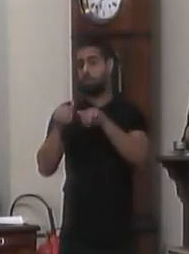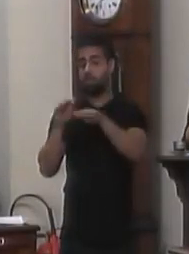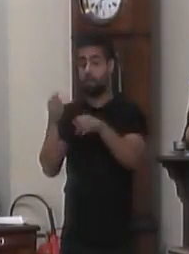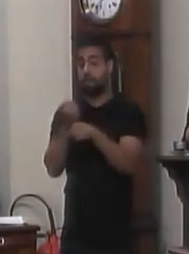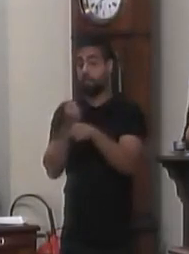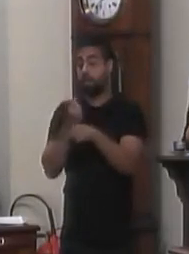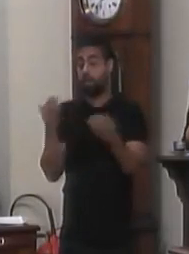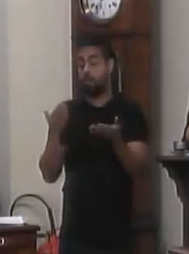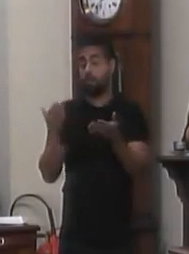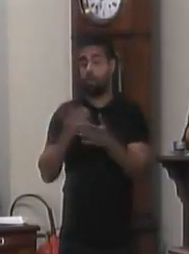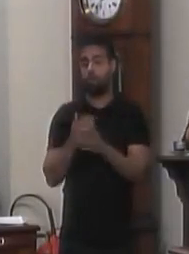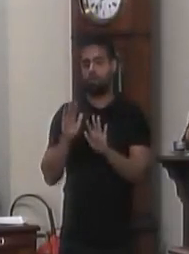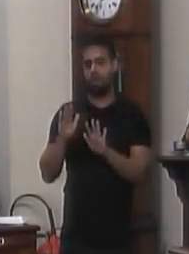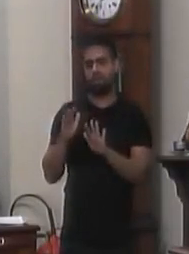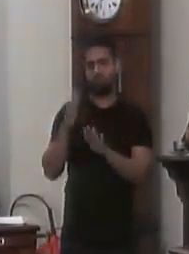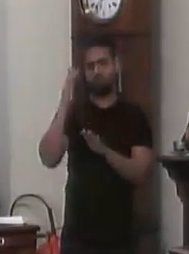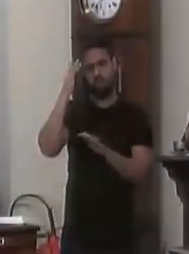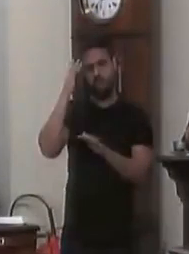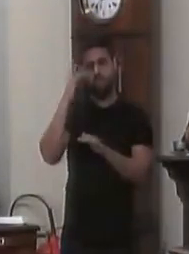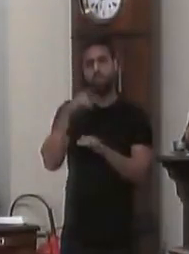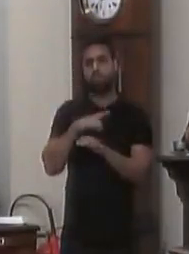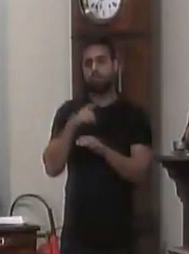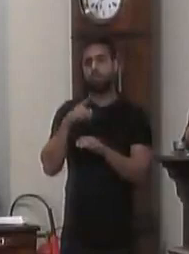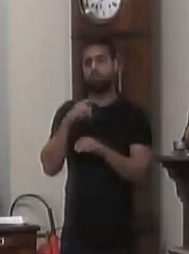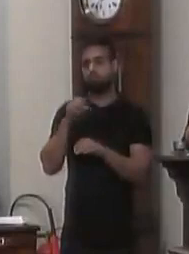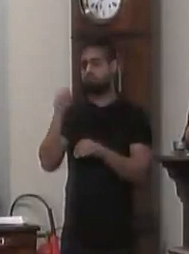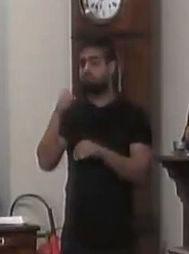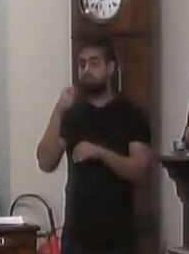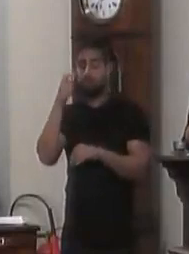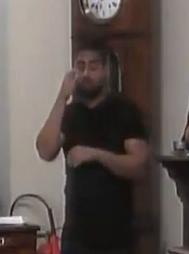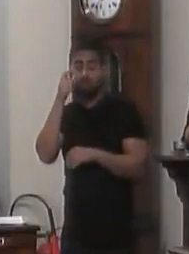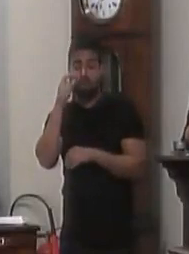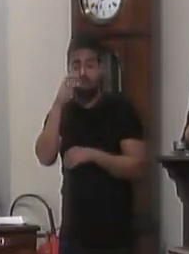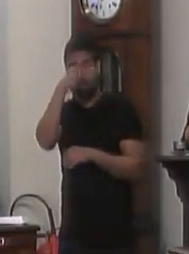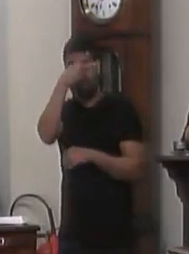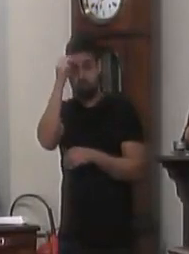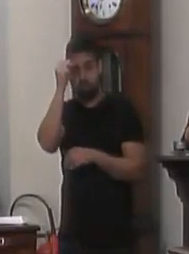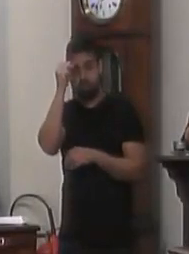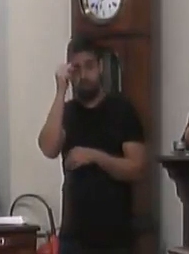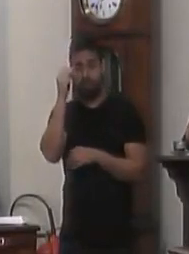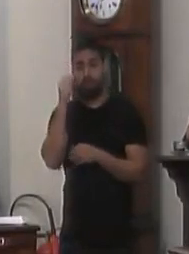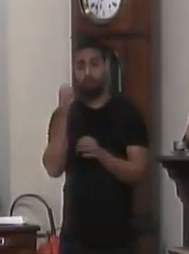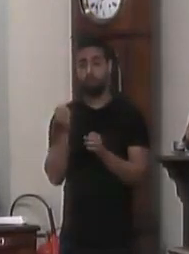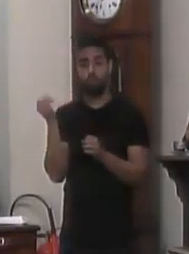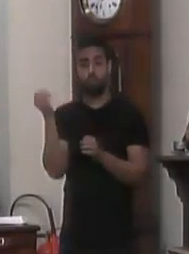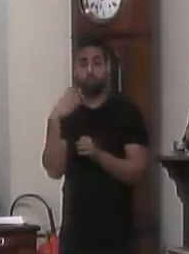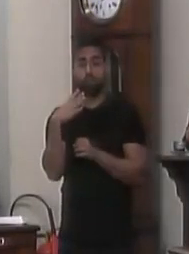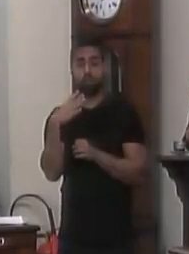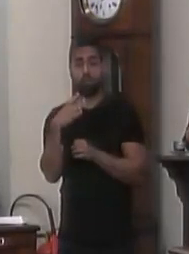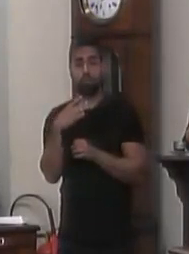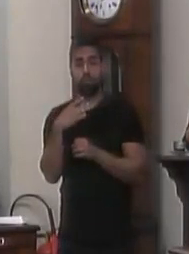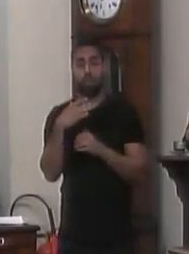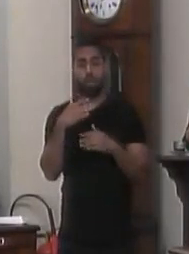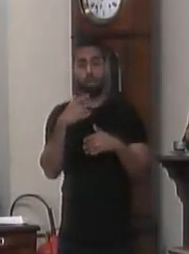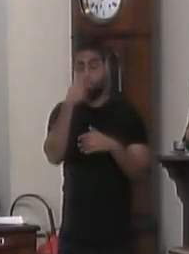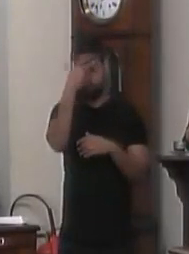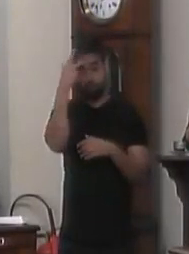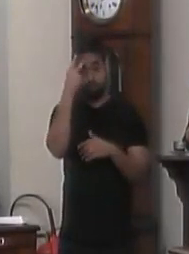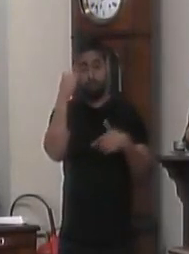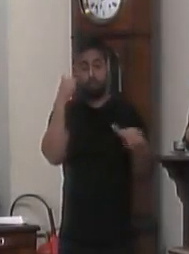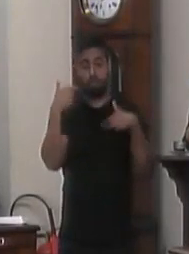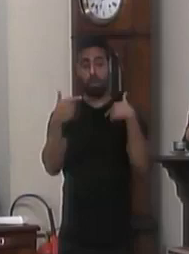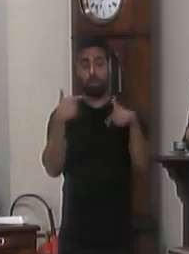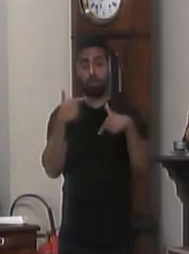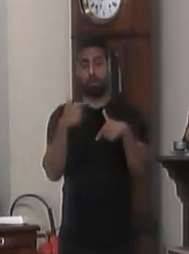de repente. Mas eu acho que é interesse, sim, de renovar aí essa leva de servidores aí